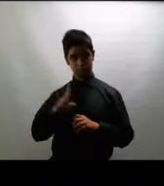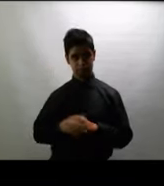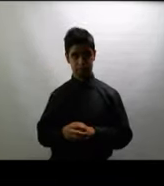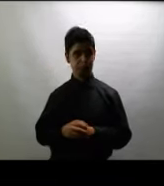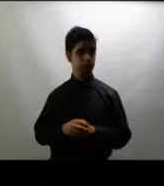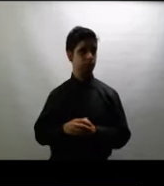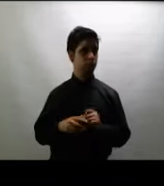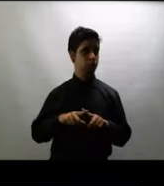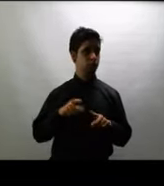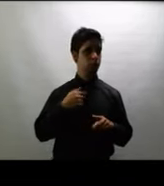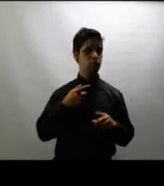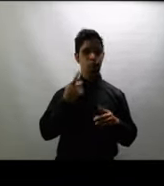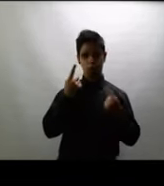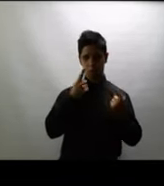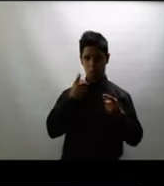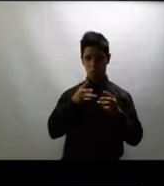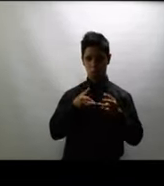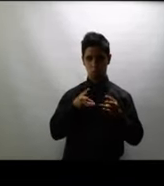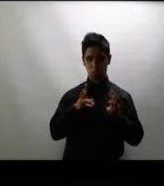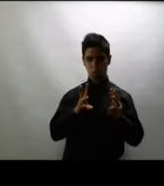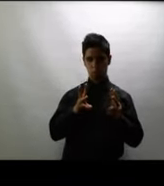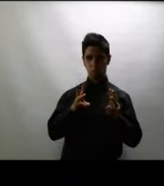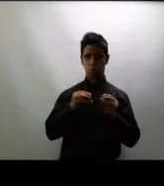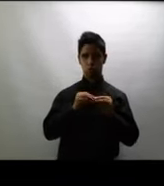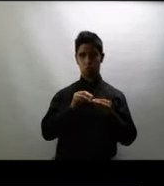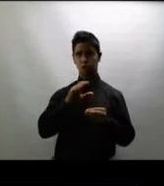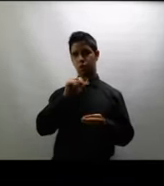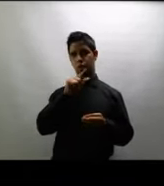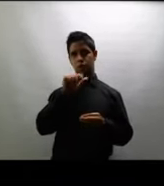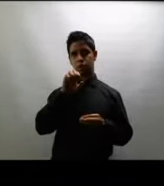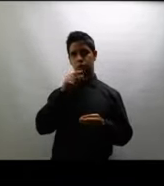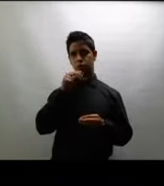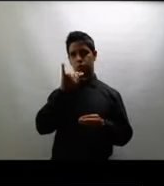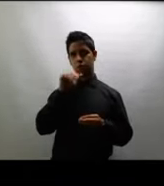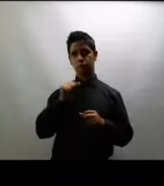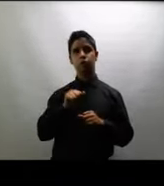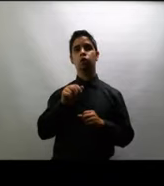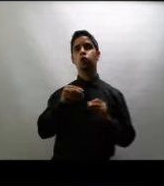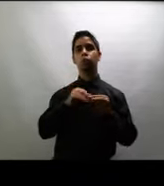274-8484. Es que yo creía que era el número de la calle Guayama, ¿no? El número de teléfono es